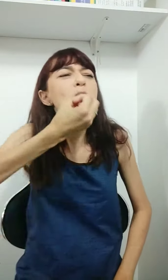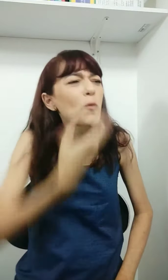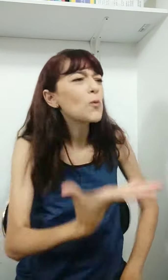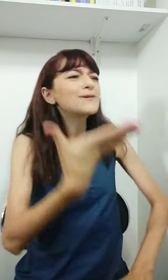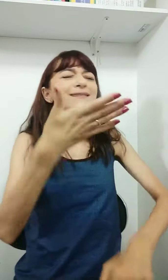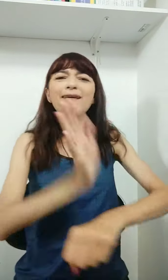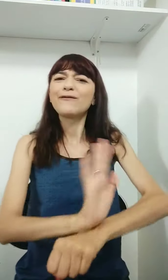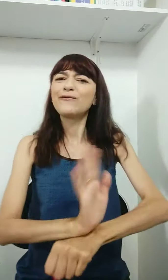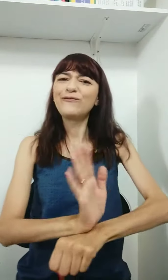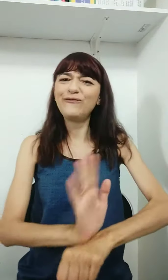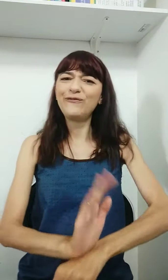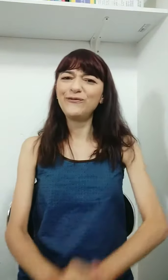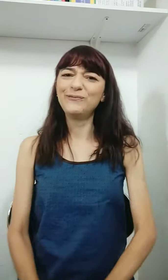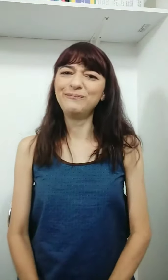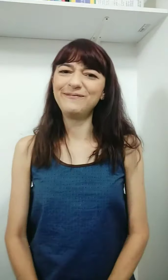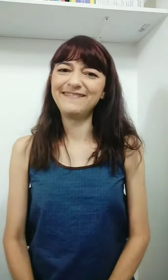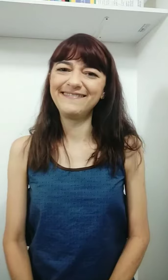filme, eu achei esse filme muito bom.